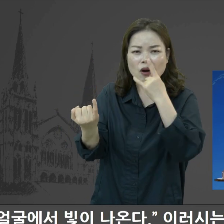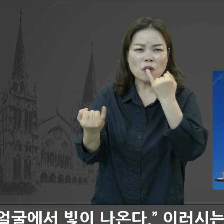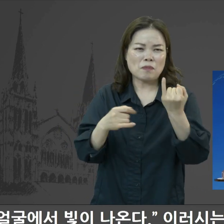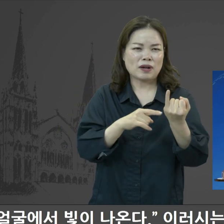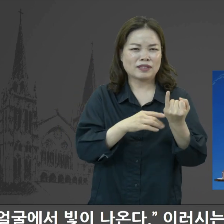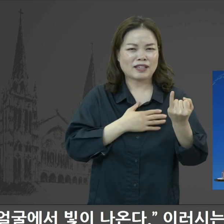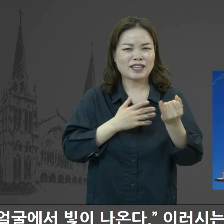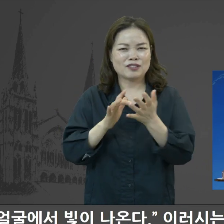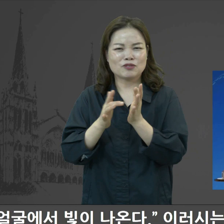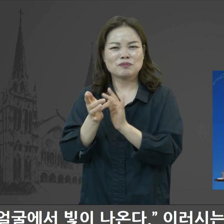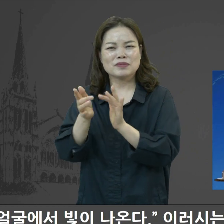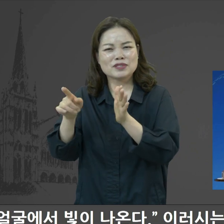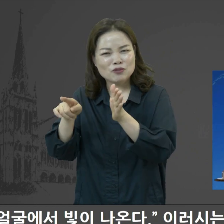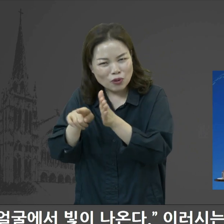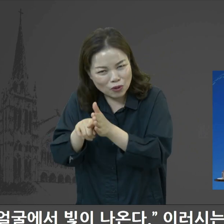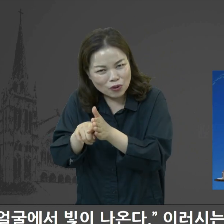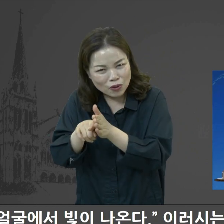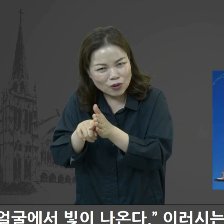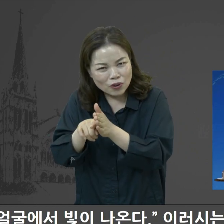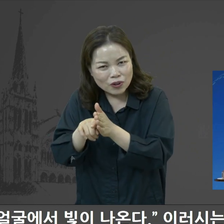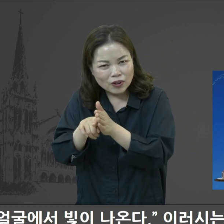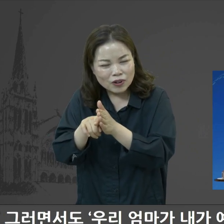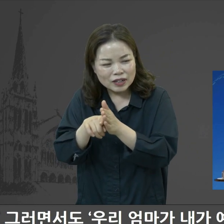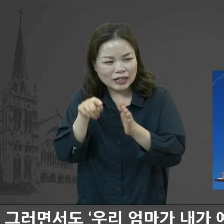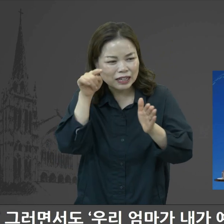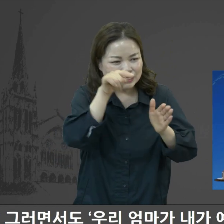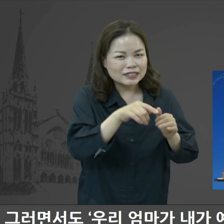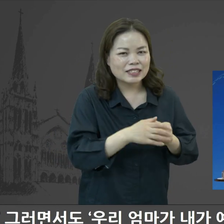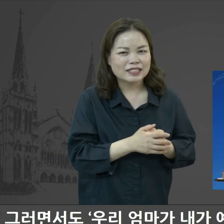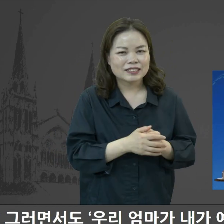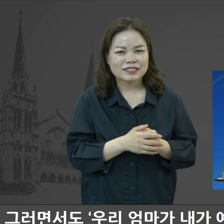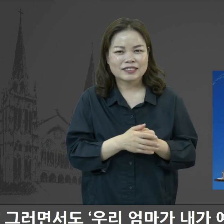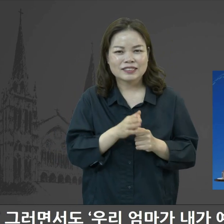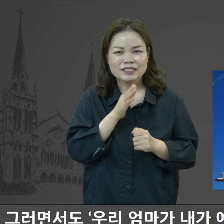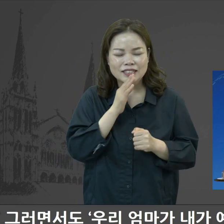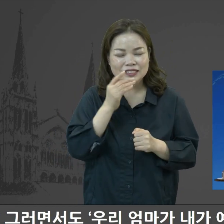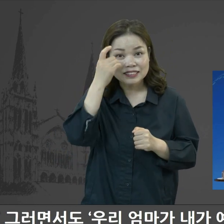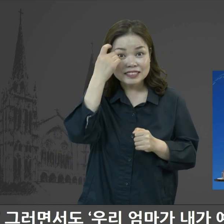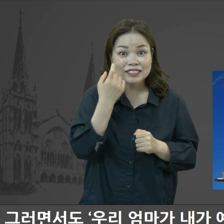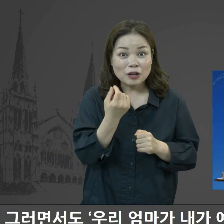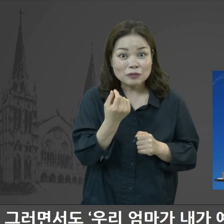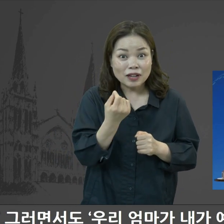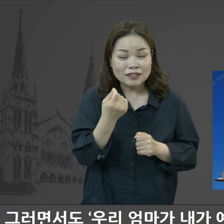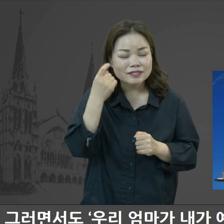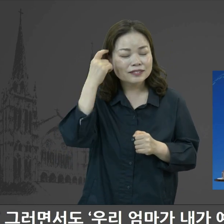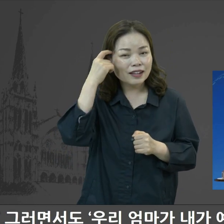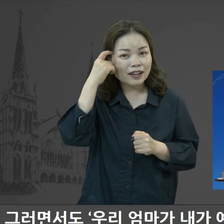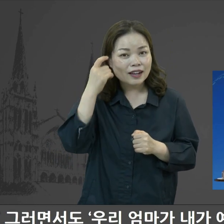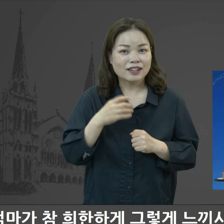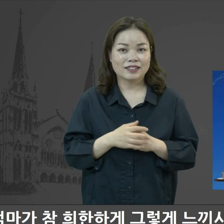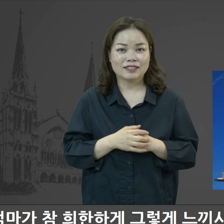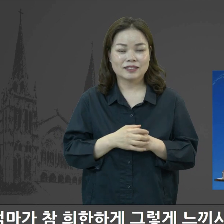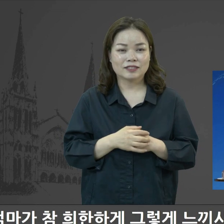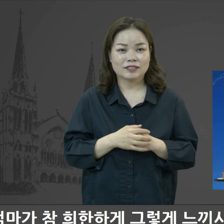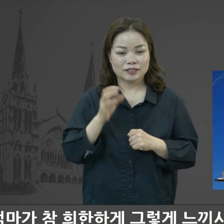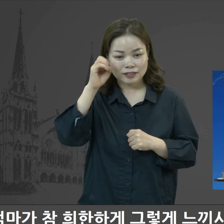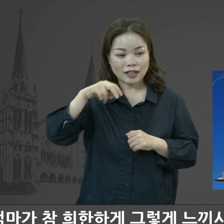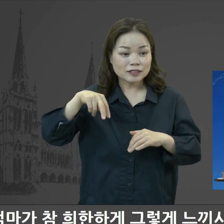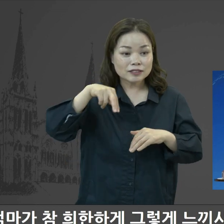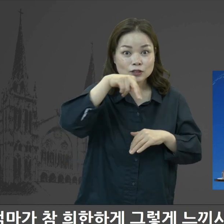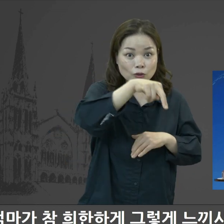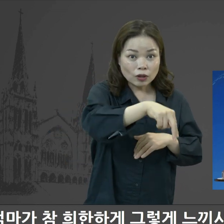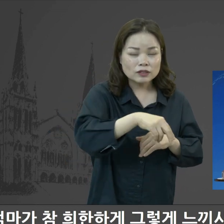엄마가 내가 예수님 믿고 이렇게 갔는데 우리 엄마가 참 희한하게 그렇게 느끼시나 보다. 그냥 그렇게 하고 저는 그냥 간 거예요.